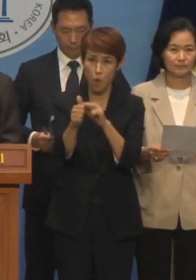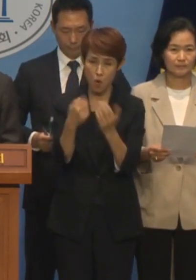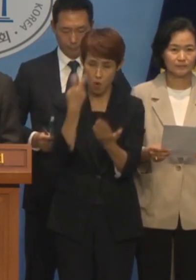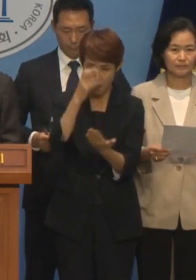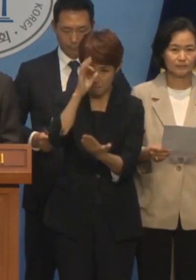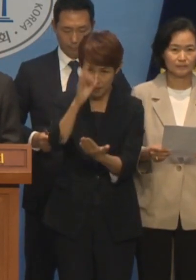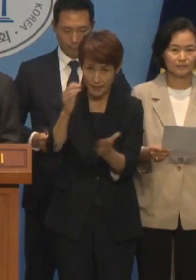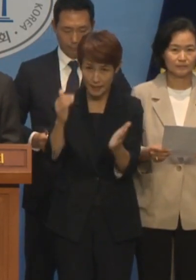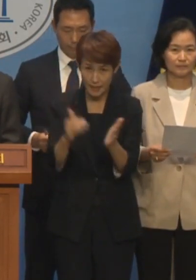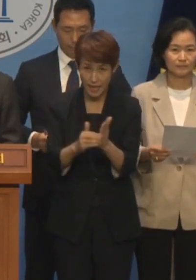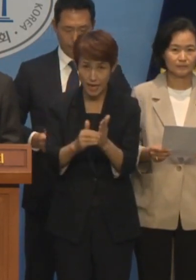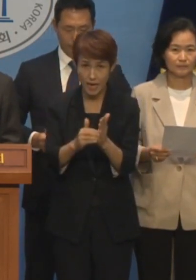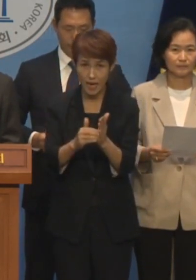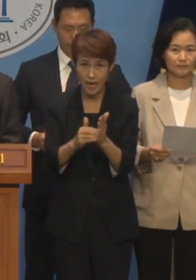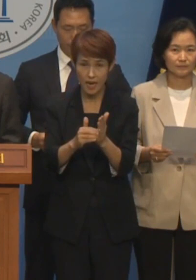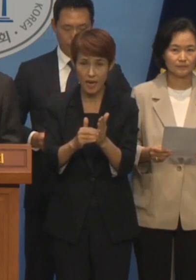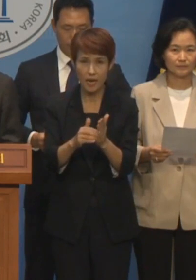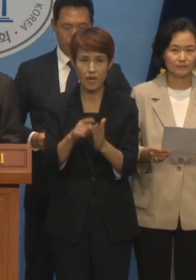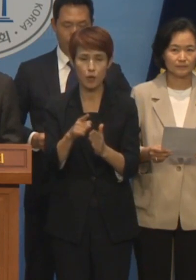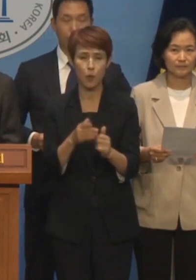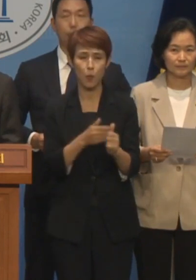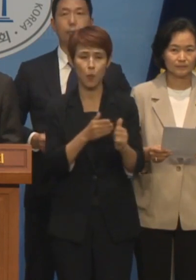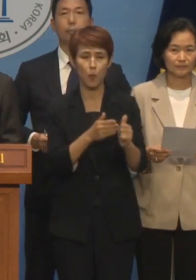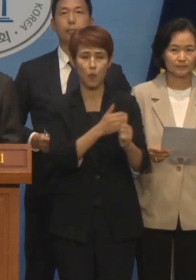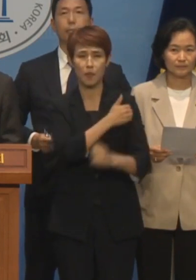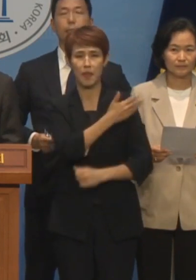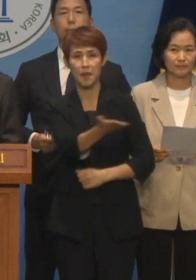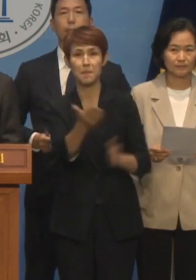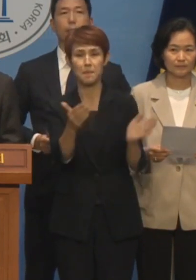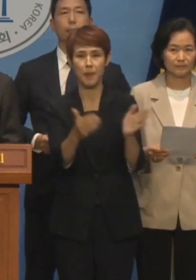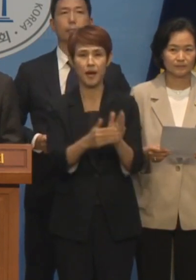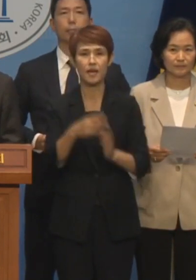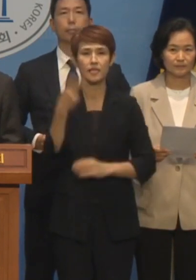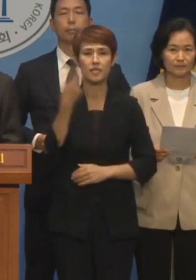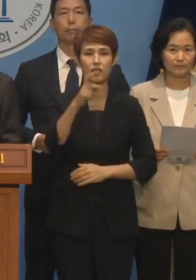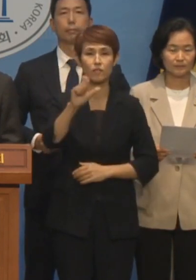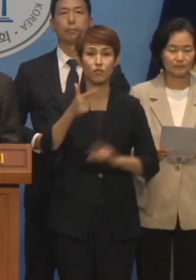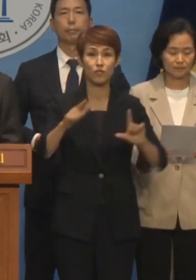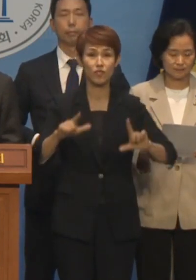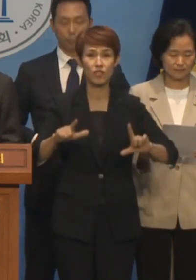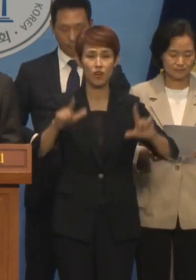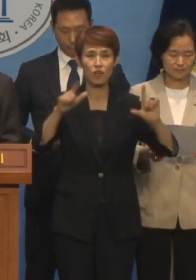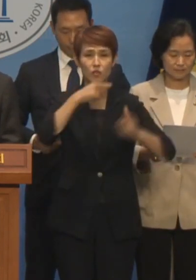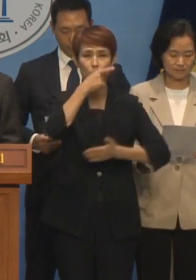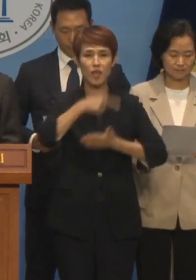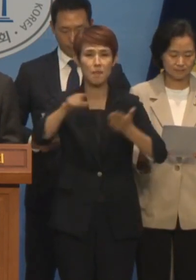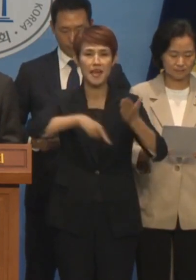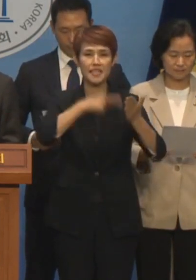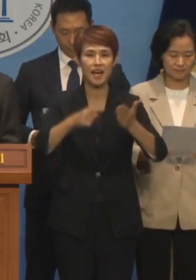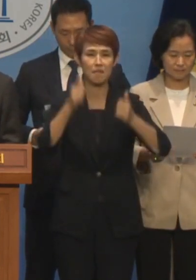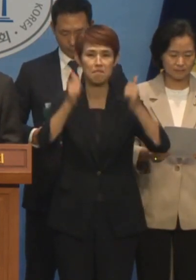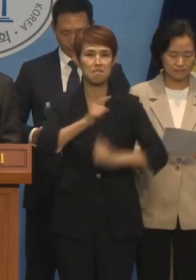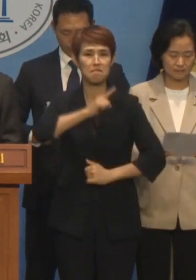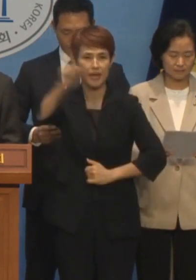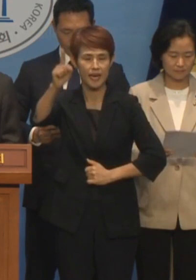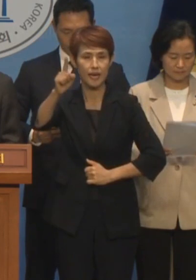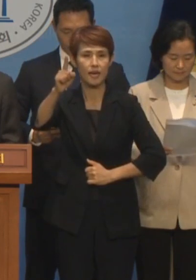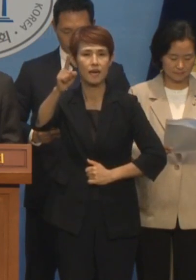것을 묵인, 조장, 방조하여 2016년 손해배상 지급 판결도